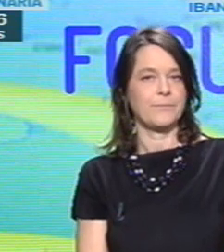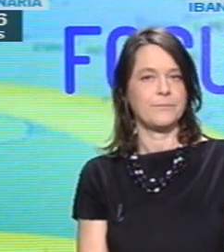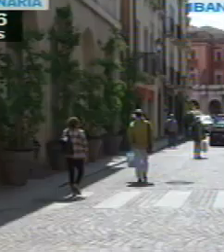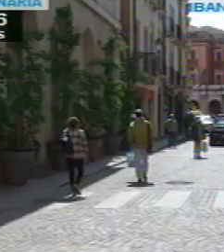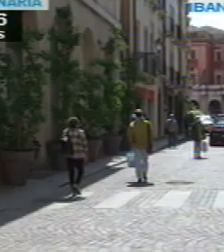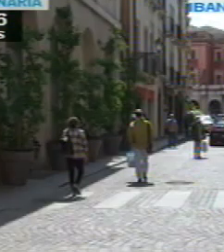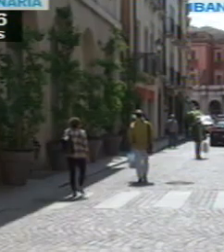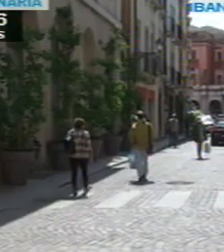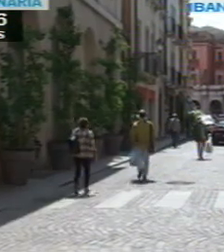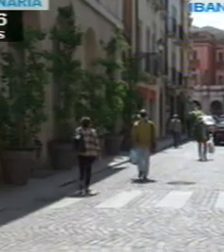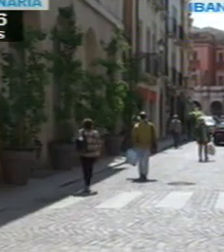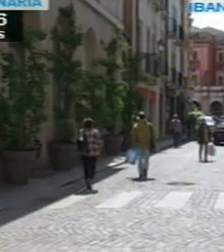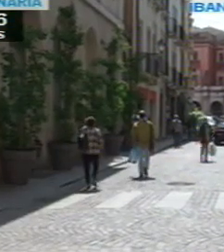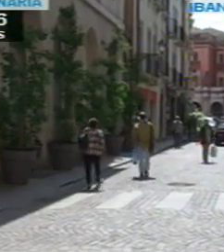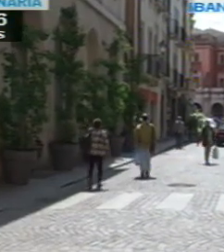Sentiamo.